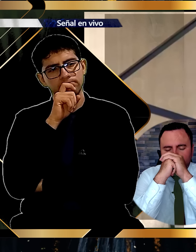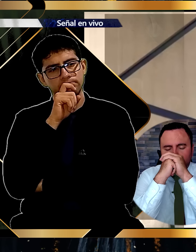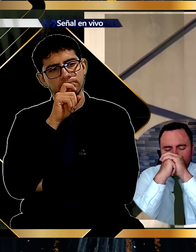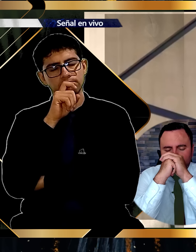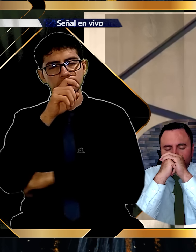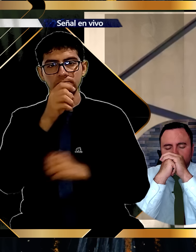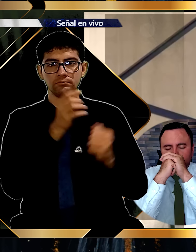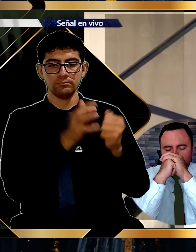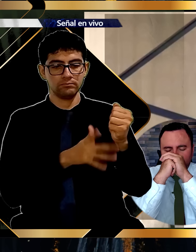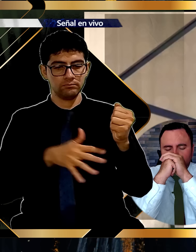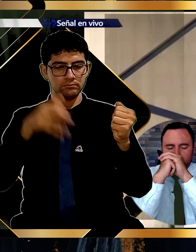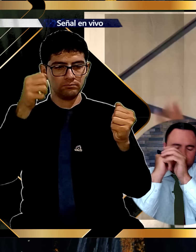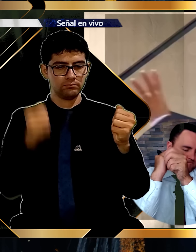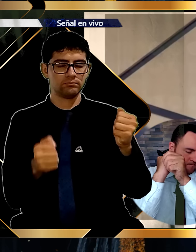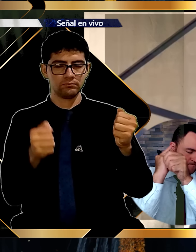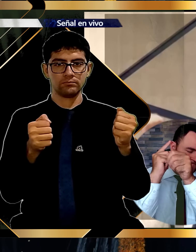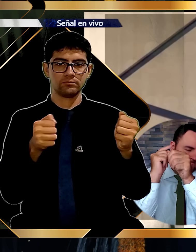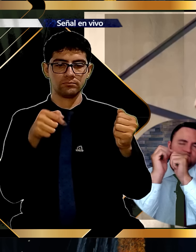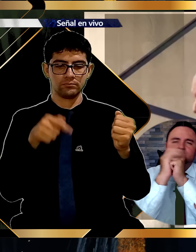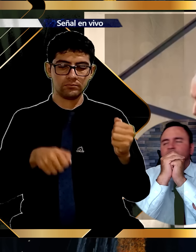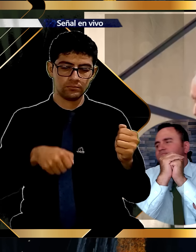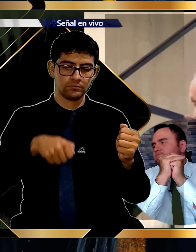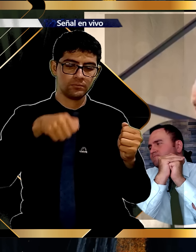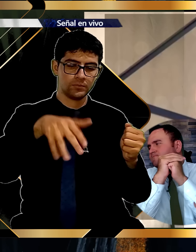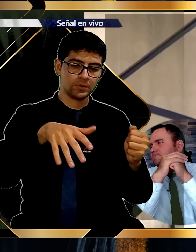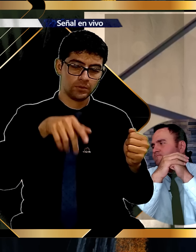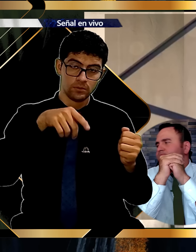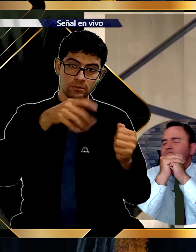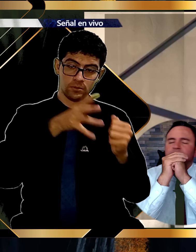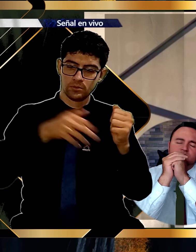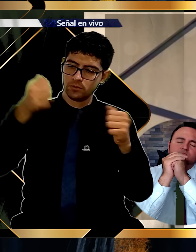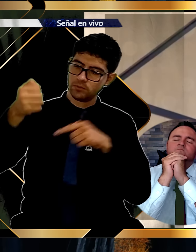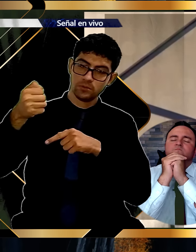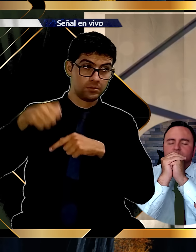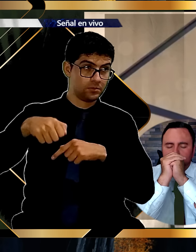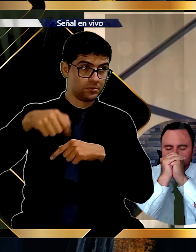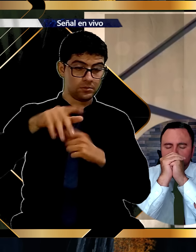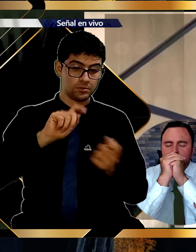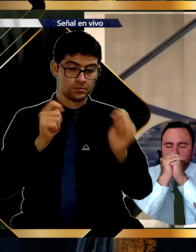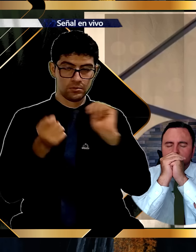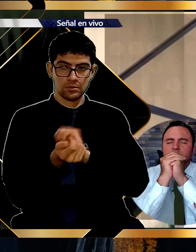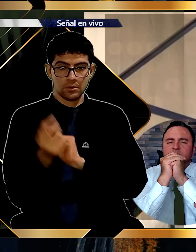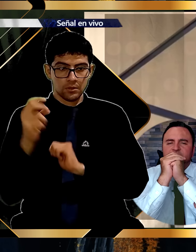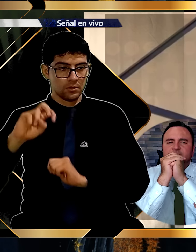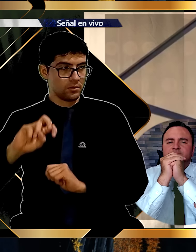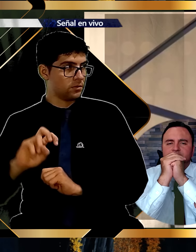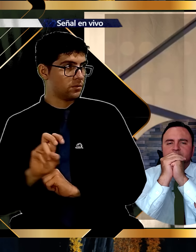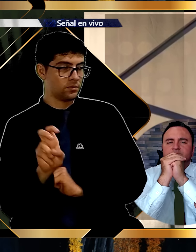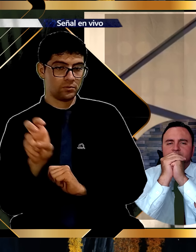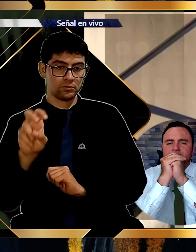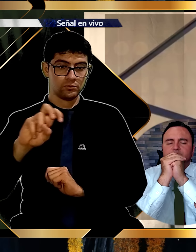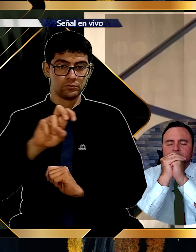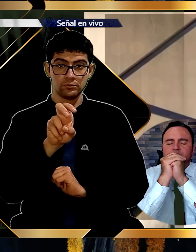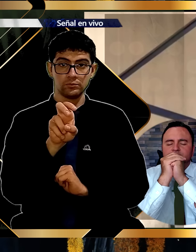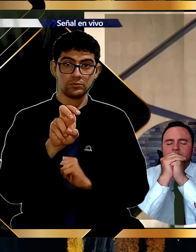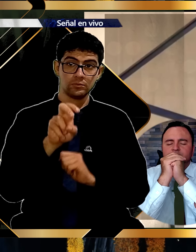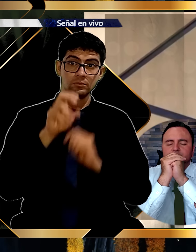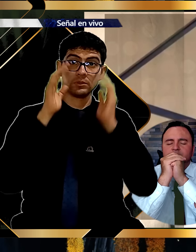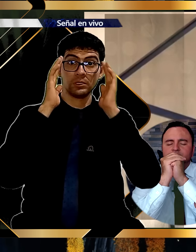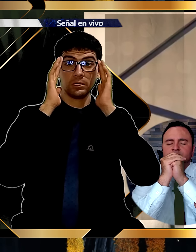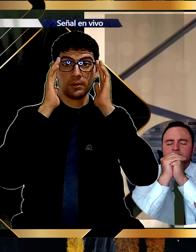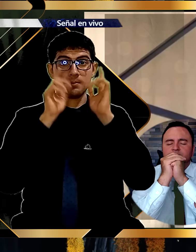serpiente. Y los magos de Egipto, y la Biblia dice, con sus artimañas, no era verdad.